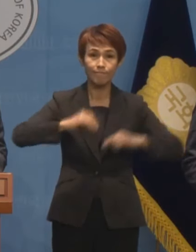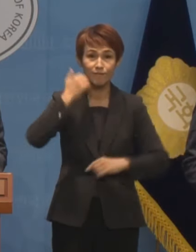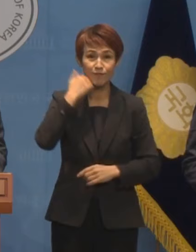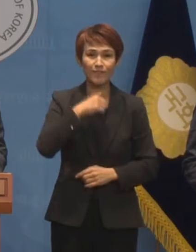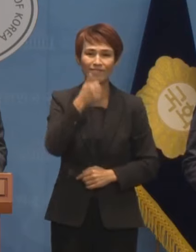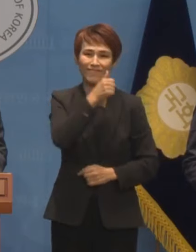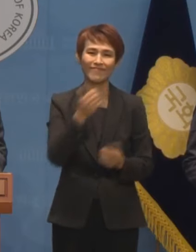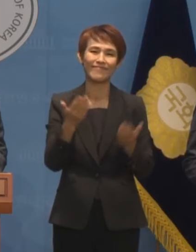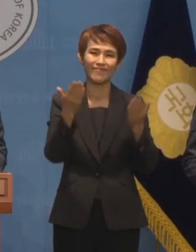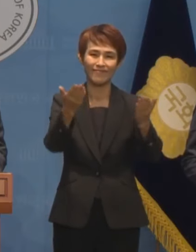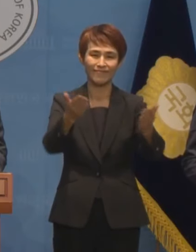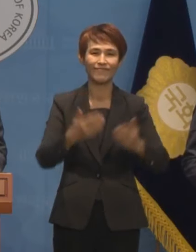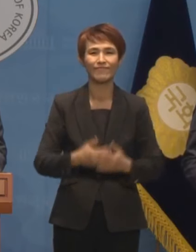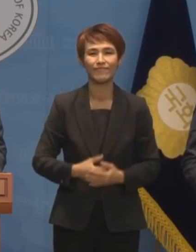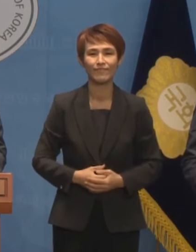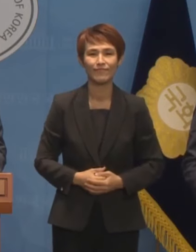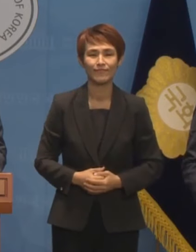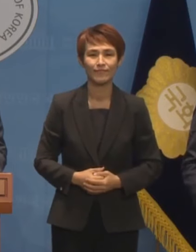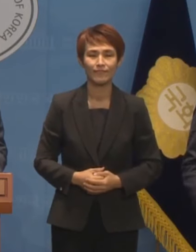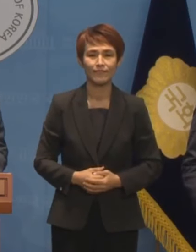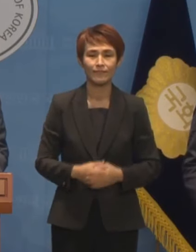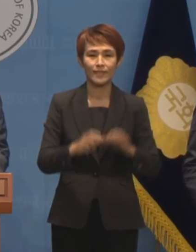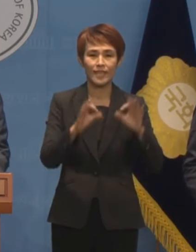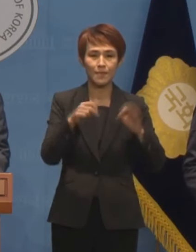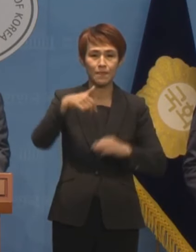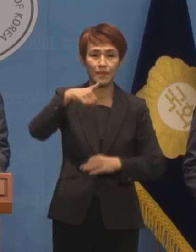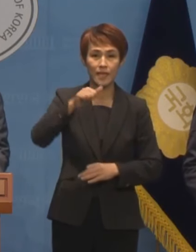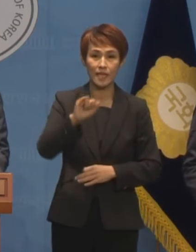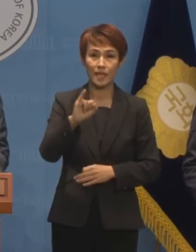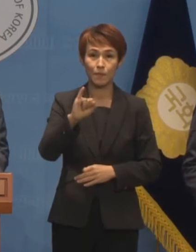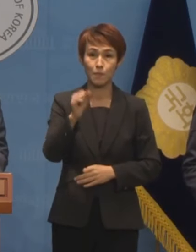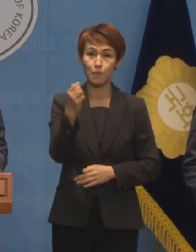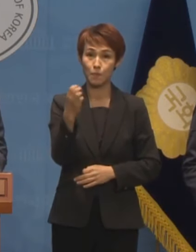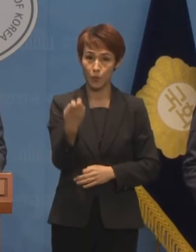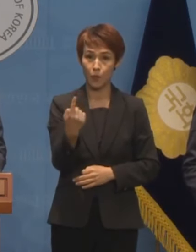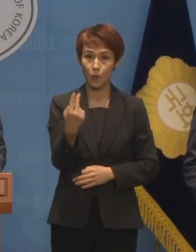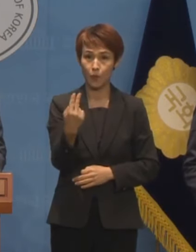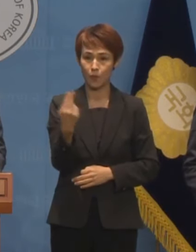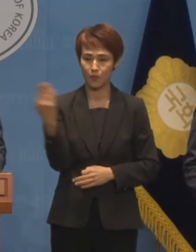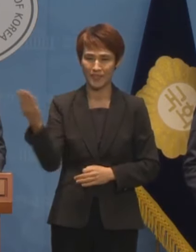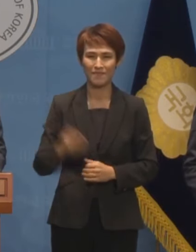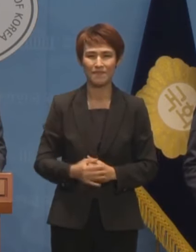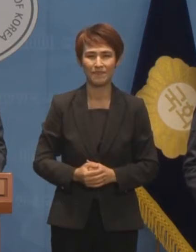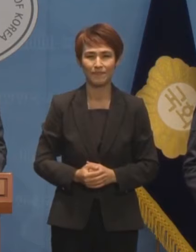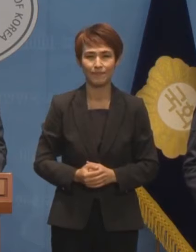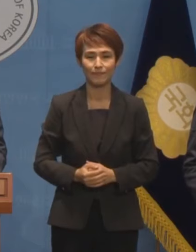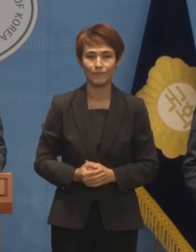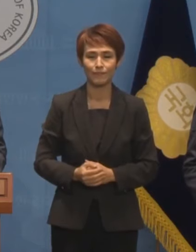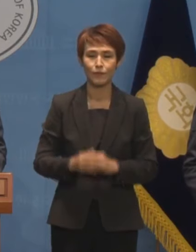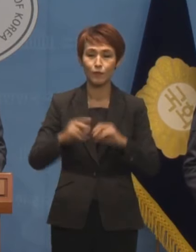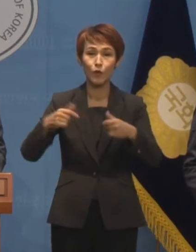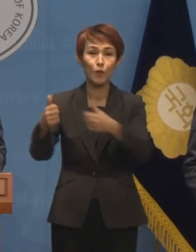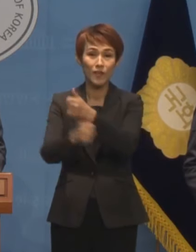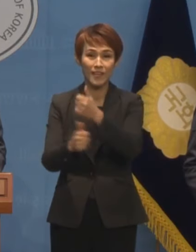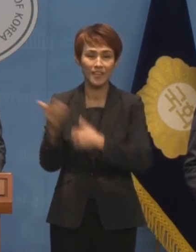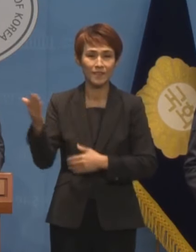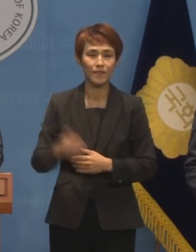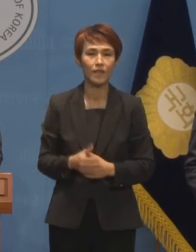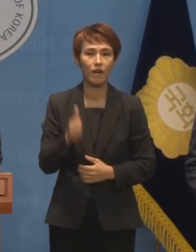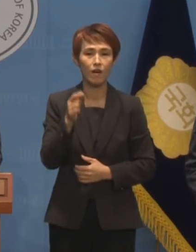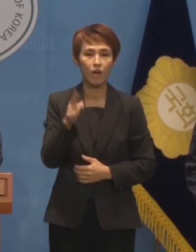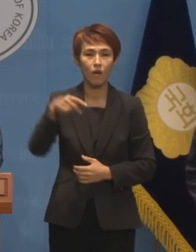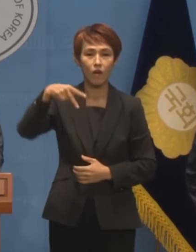의원님들을 소개하겠습니다. 김기표 의원님 참석하셨습니다. 예, 저와 같은 국토위입니다. 허성모